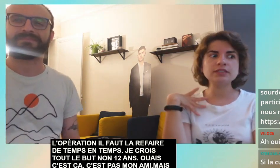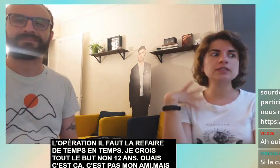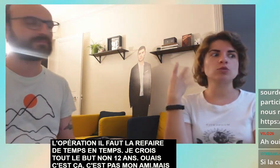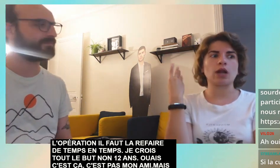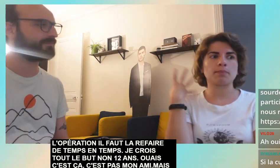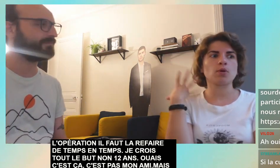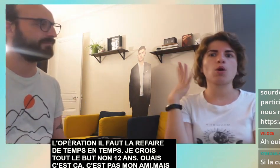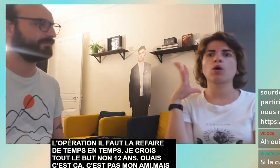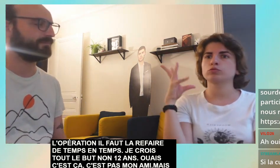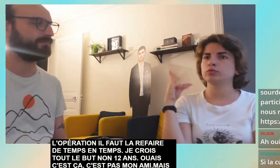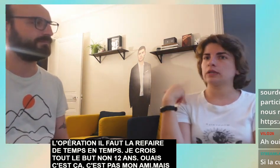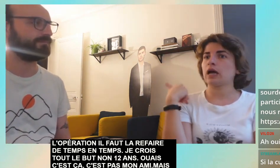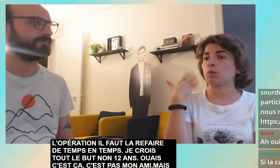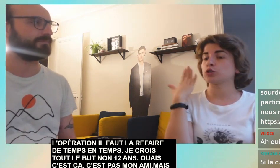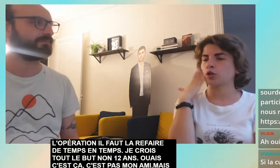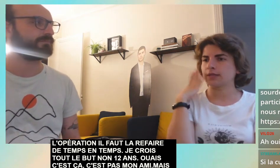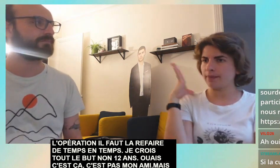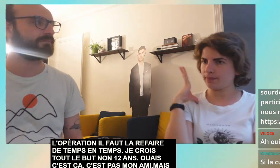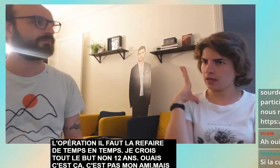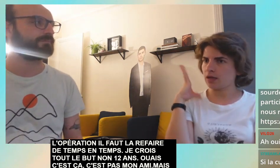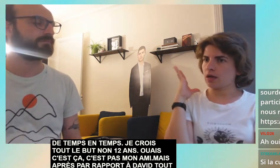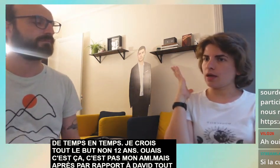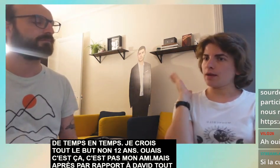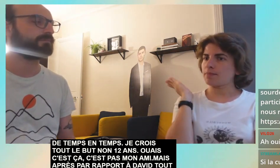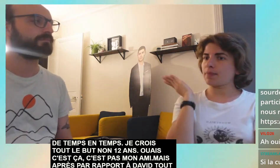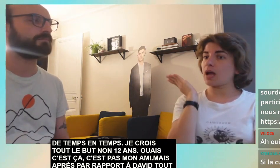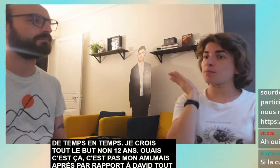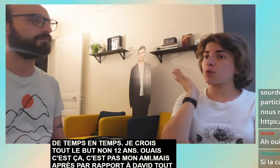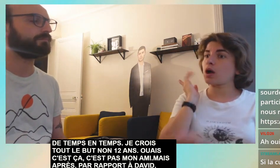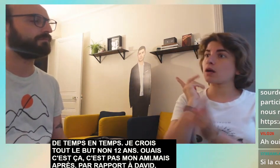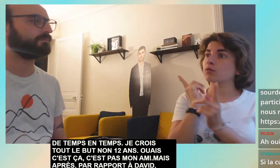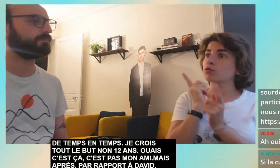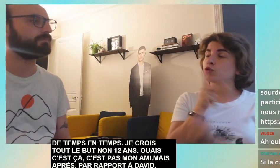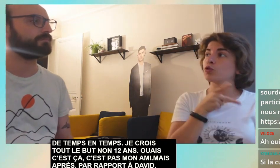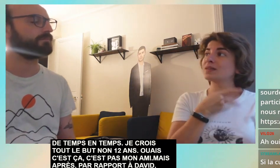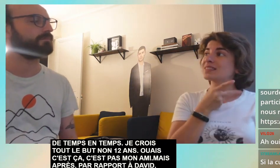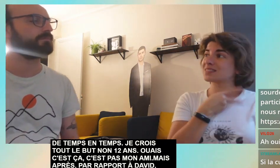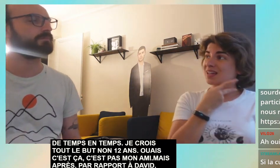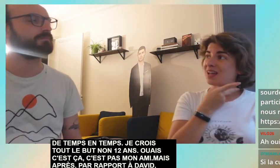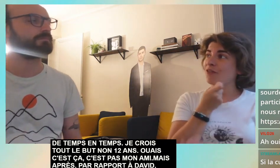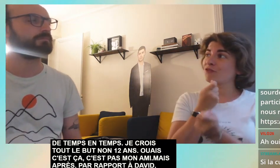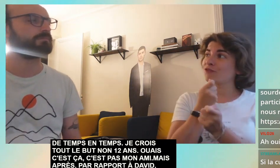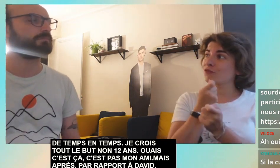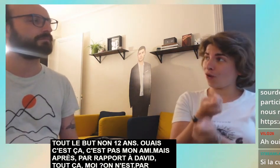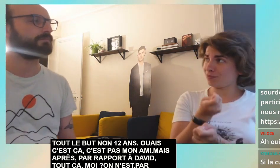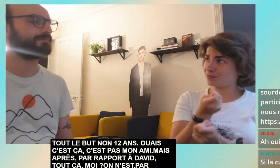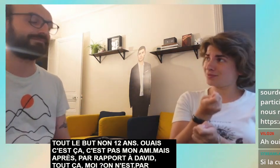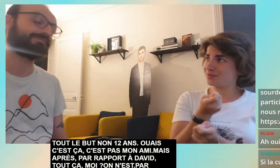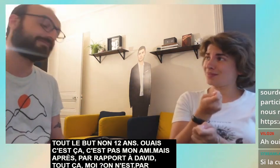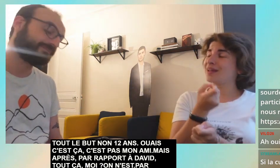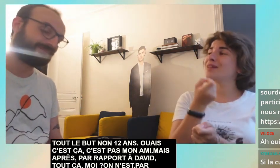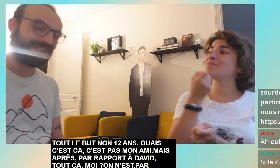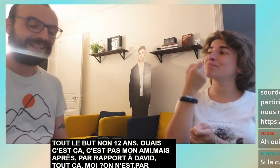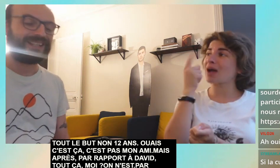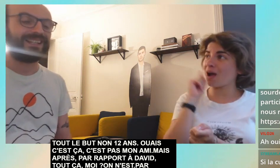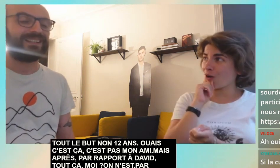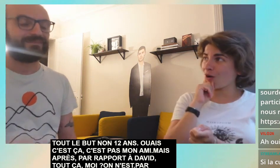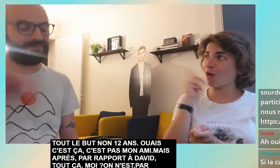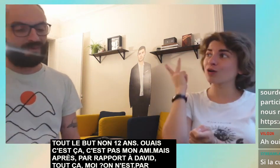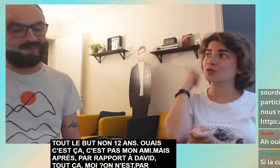avis de l'implant, tout ça, moi j'en ai. Par rapport à que le médecin force les parents